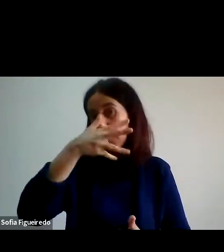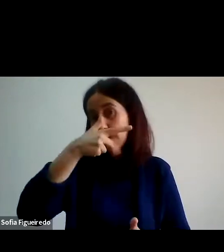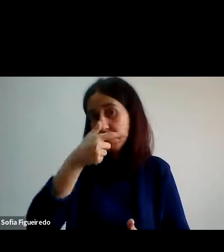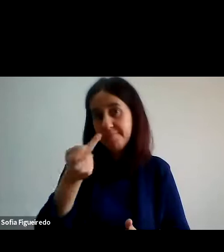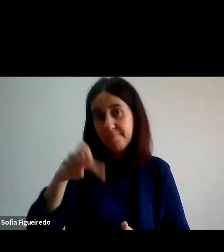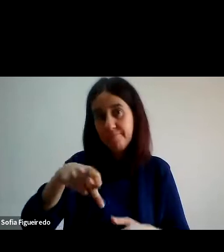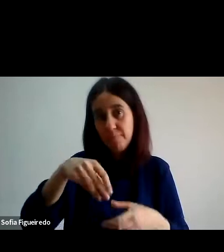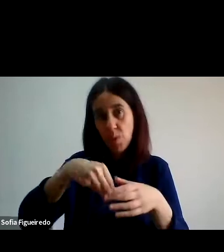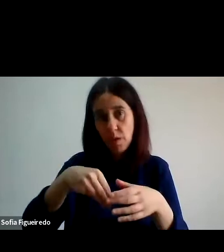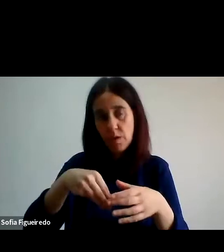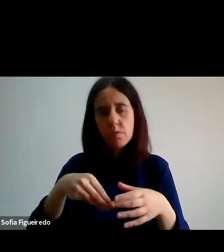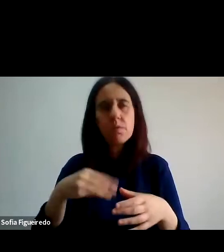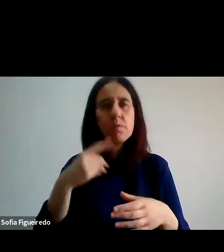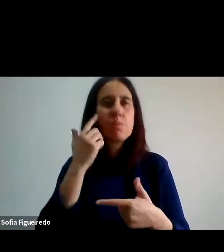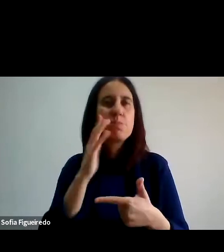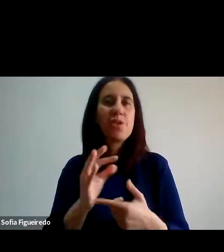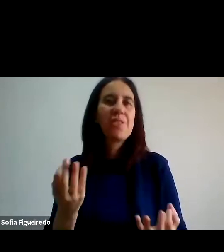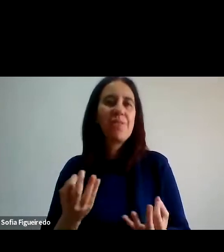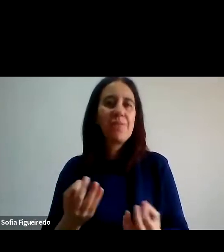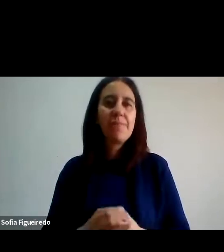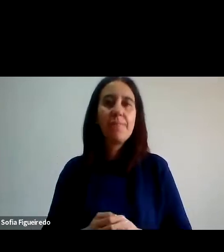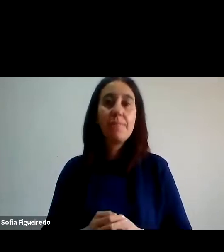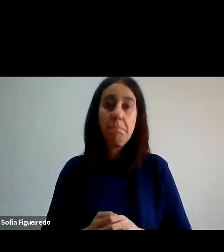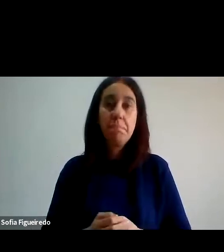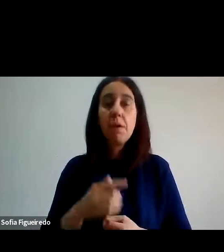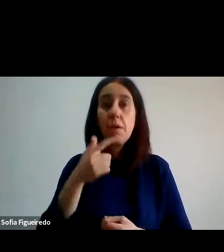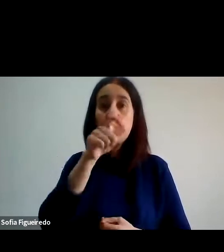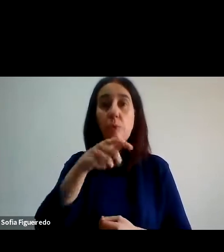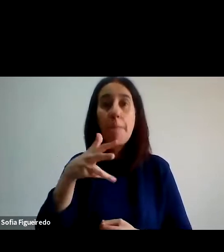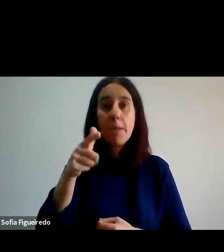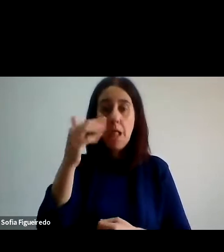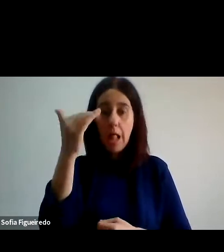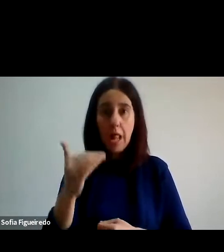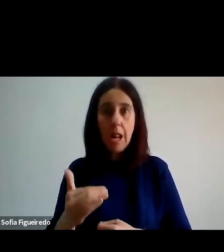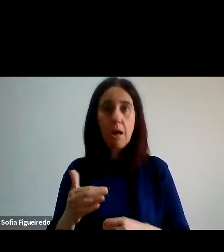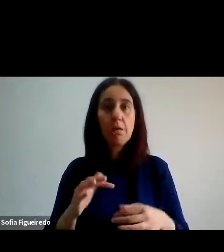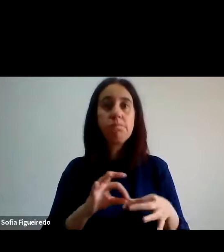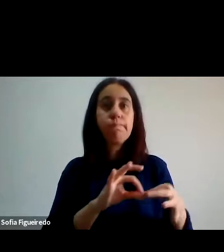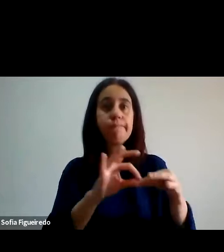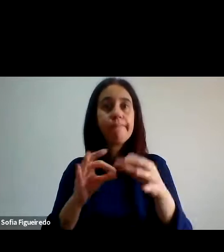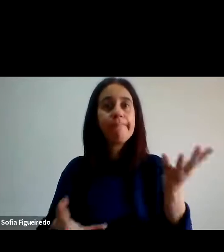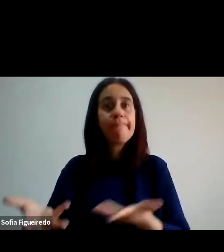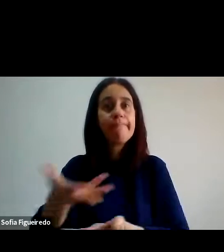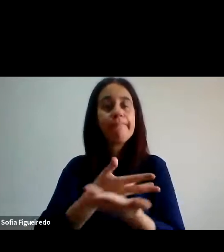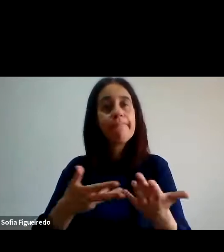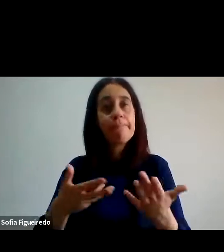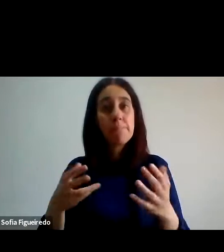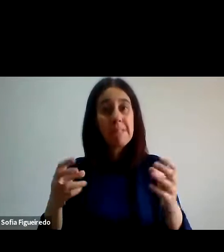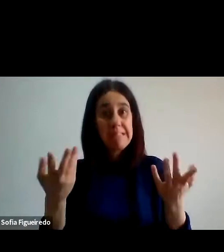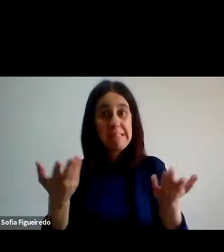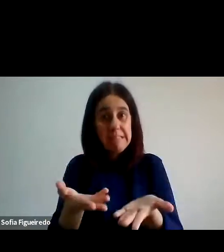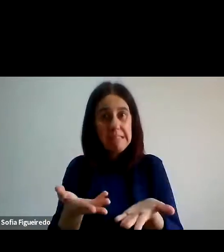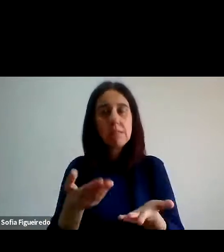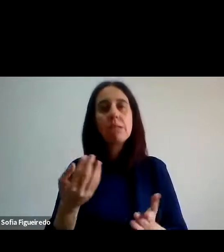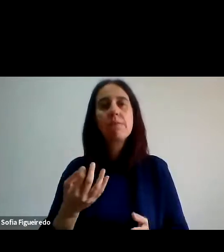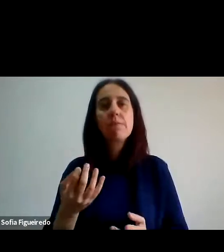contexto, nos mostrou isso mesmo. Estamos aqui, mais de 1000 pessoas, reunidas, precisamente num espaço como este, que num